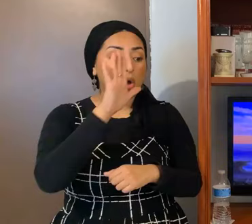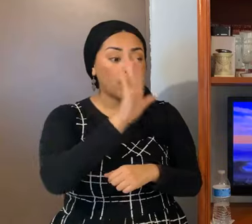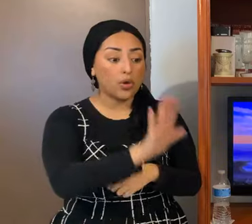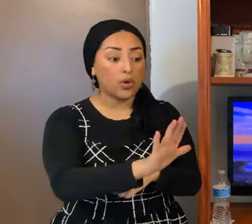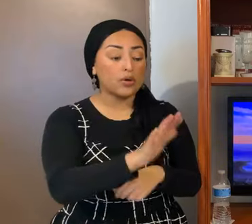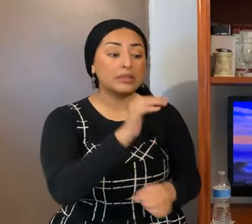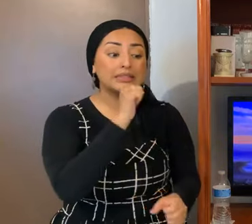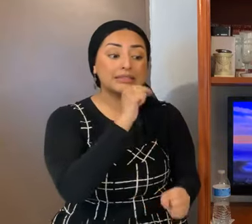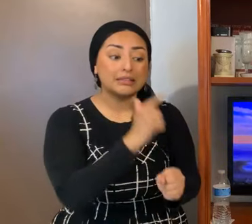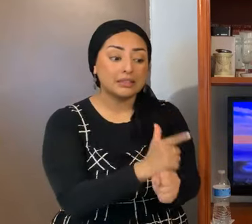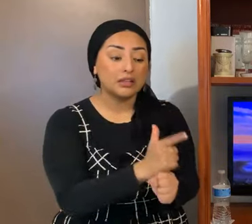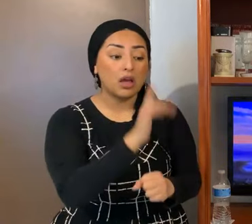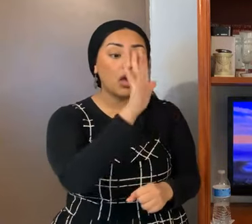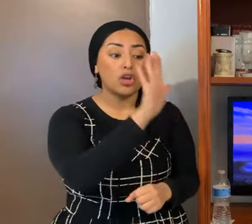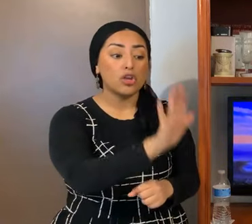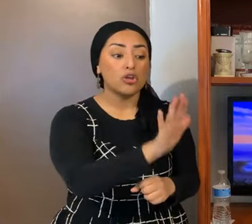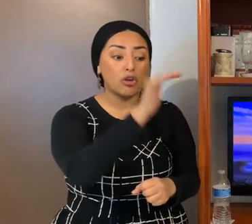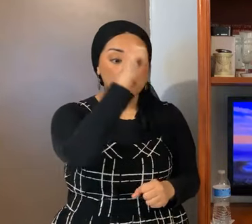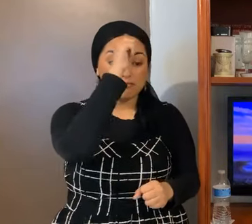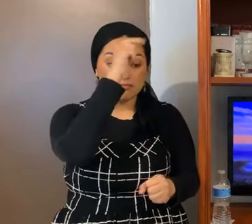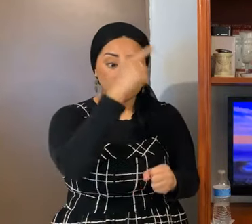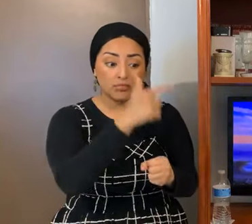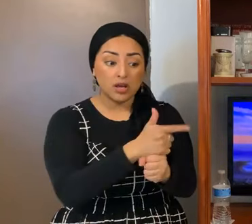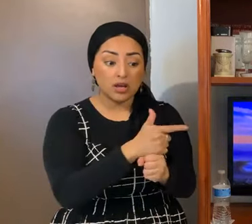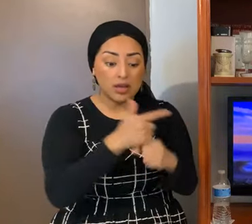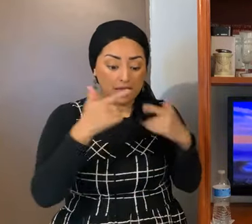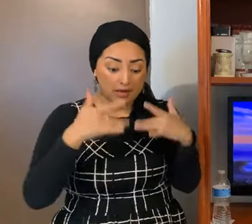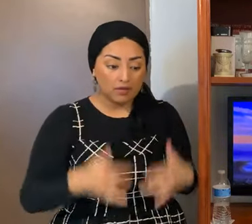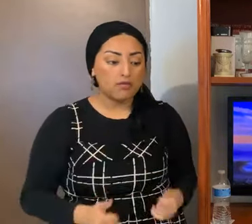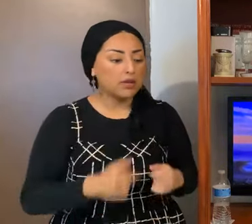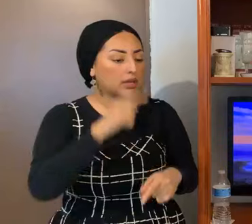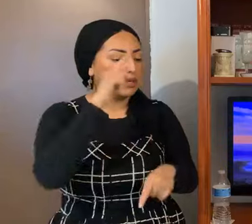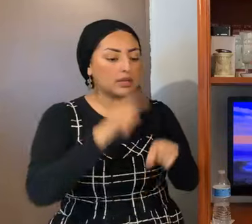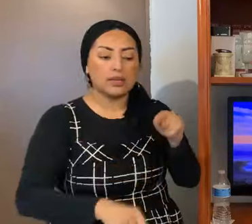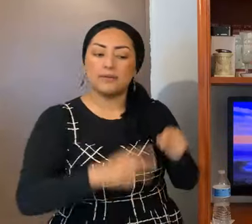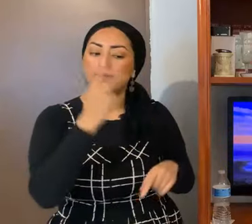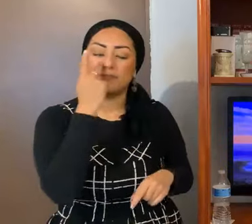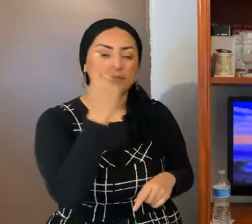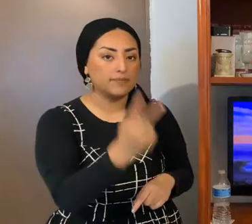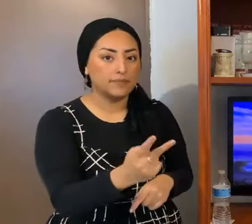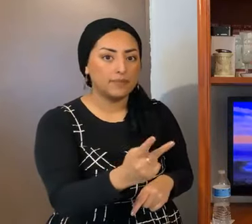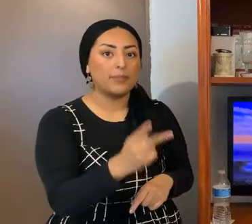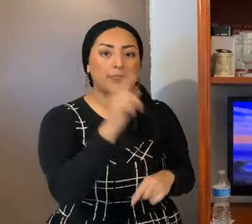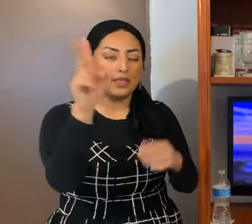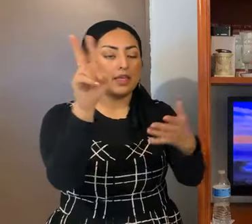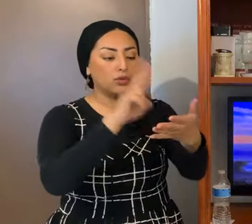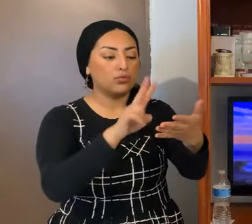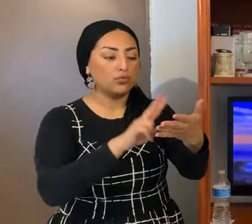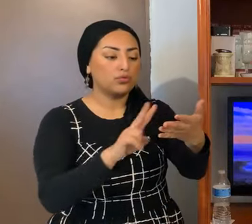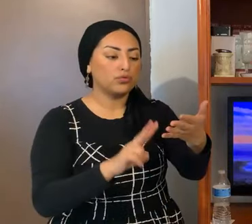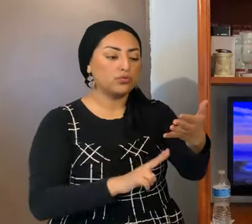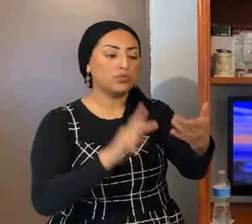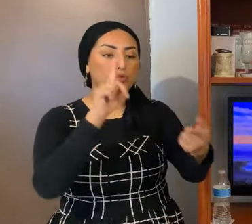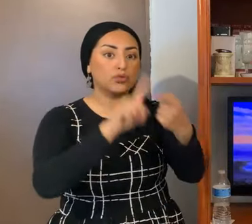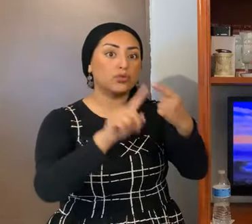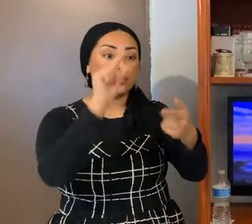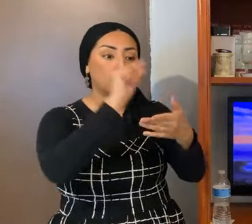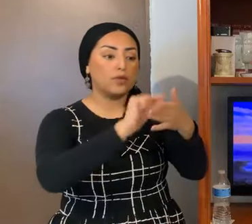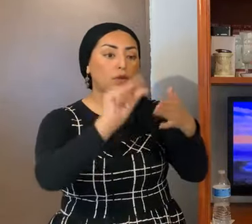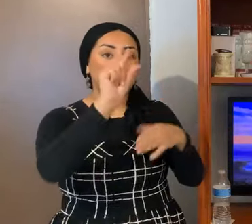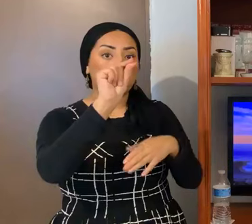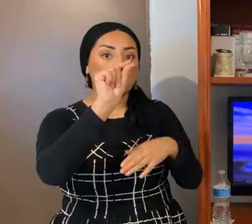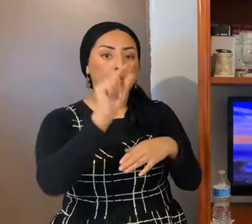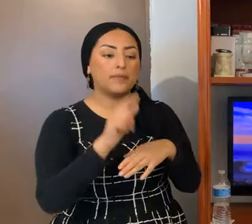madre, nacida en tu casa o nacida afuera, su desnudez no descubrirás. Y ustedes pueden leer hasta el verso